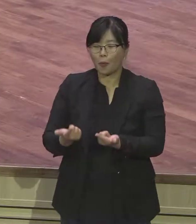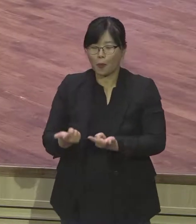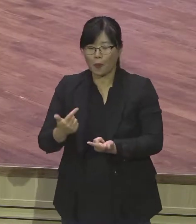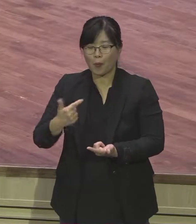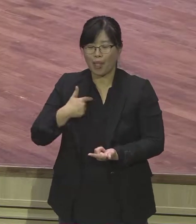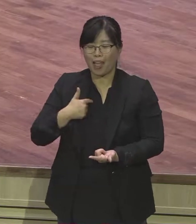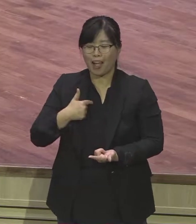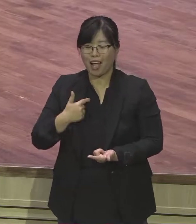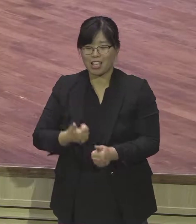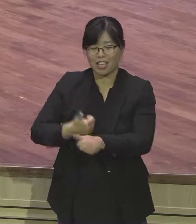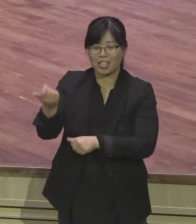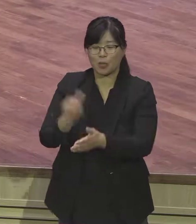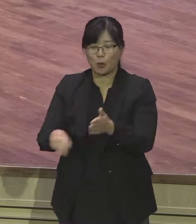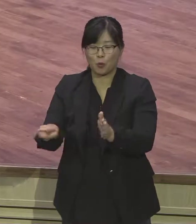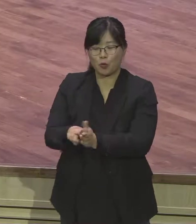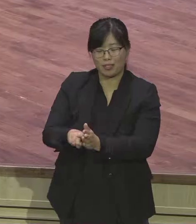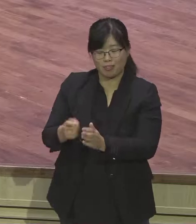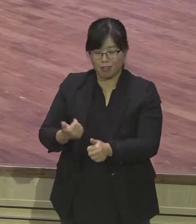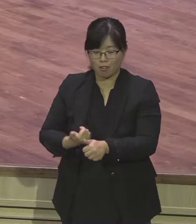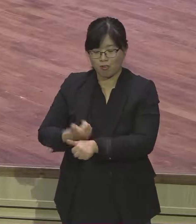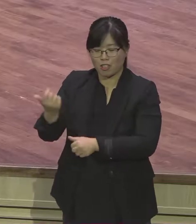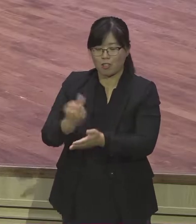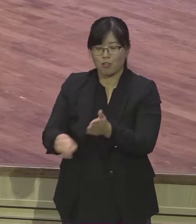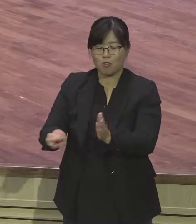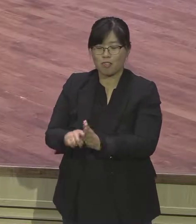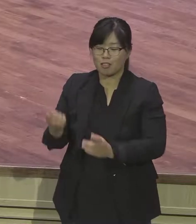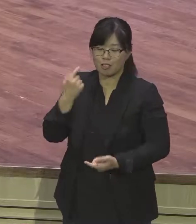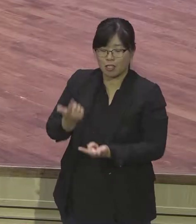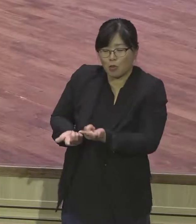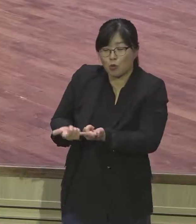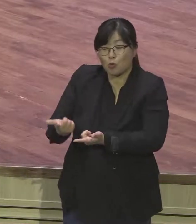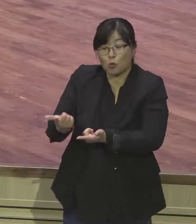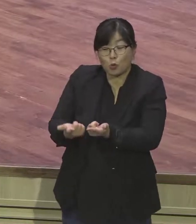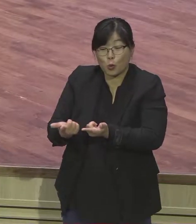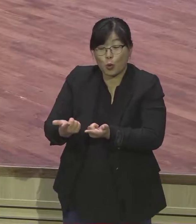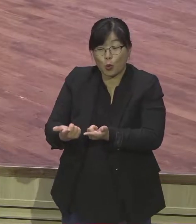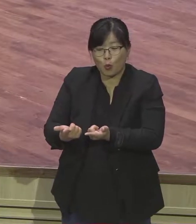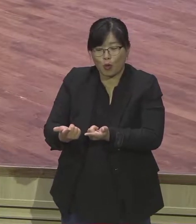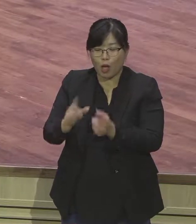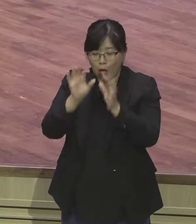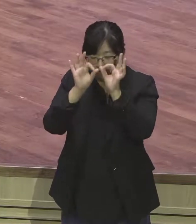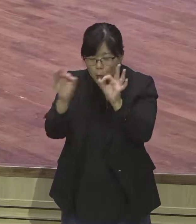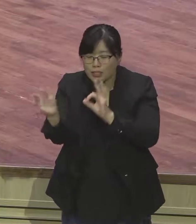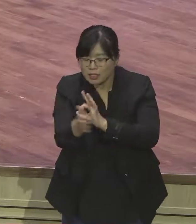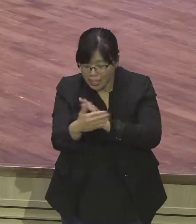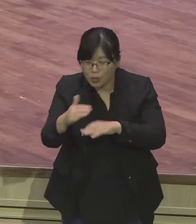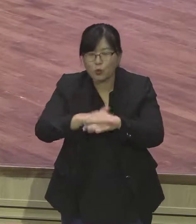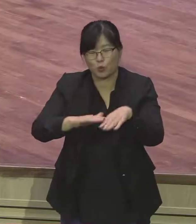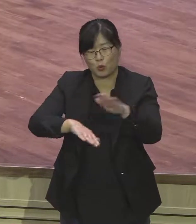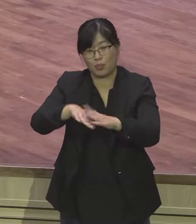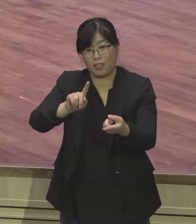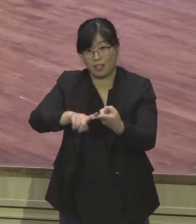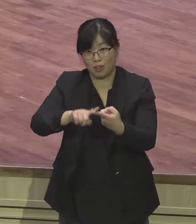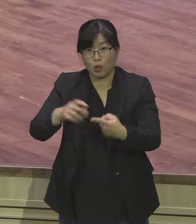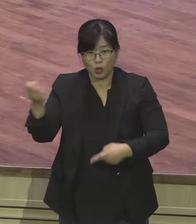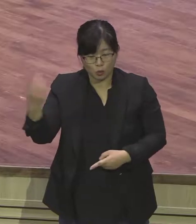사람 뒤에 뭐가 있었어 뒤에 누가 있어 이런 보이지 않는 손 또 주식시장에서 어떤